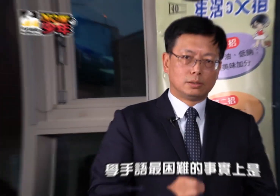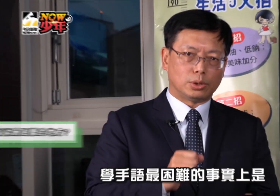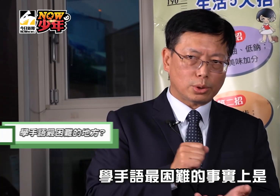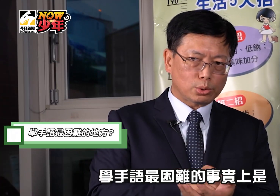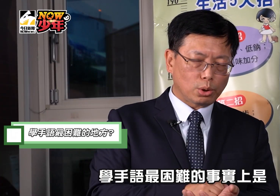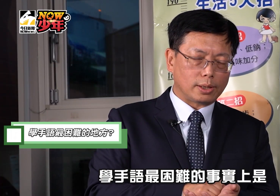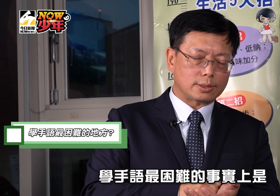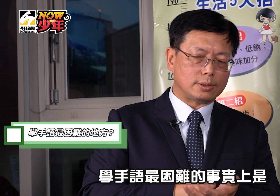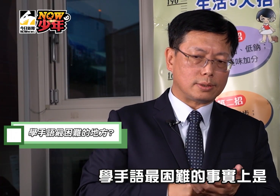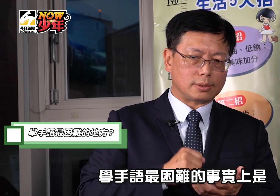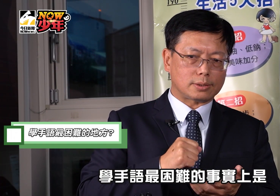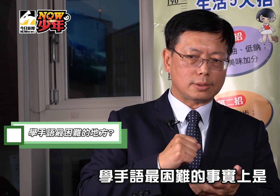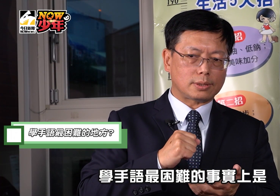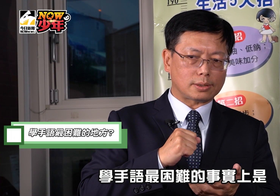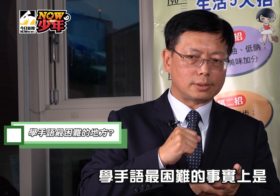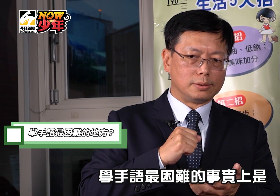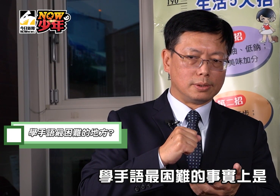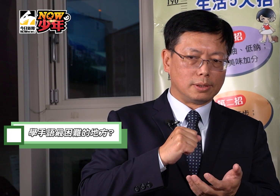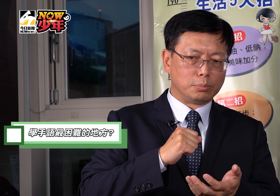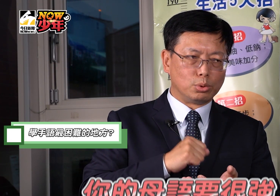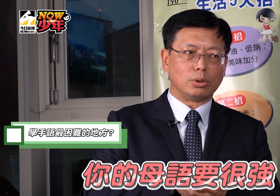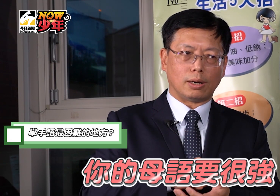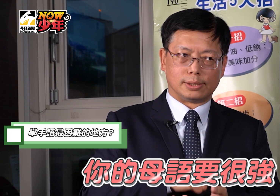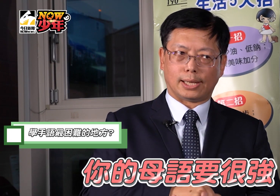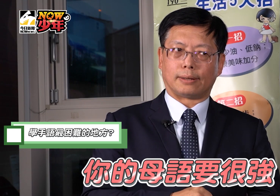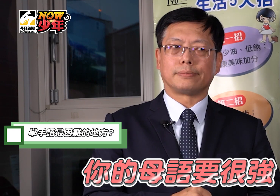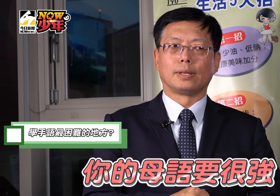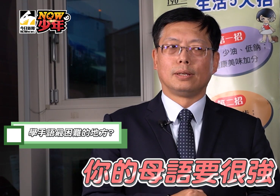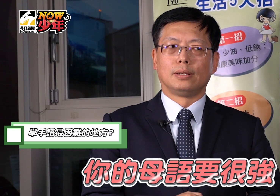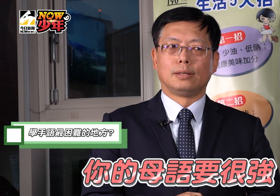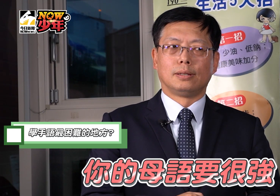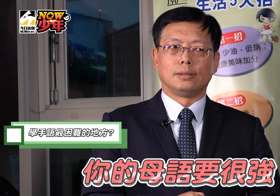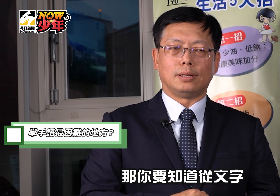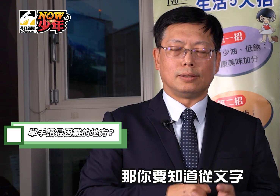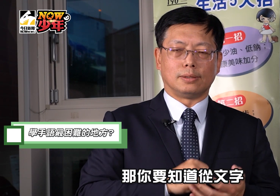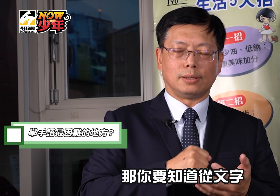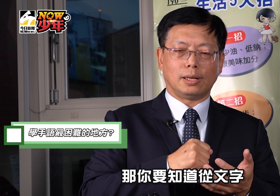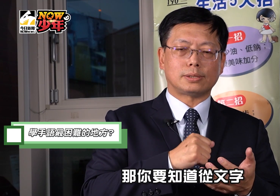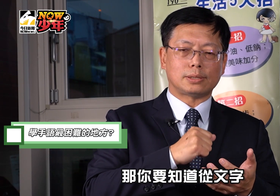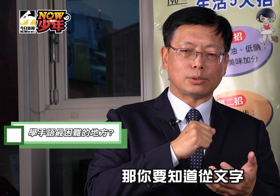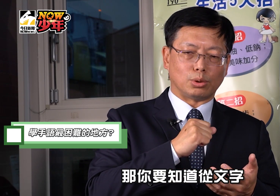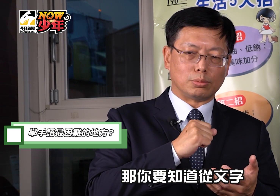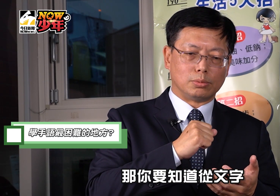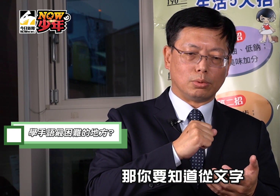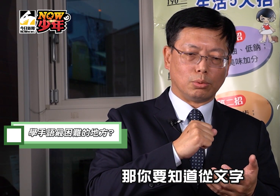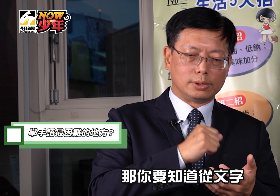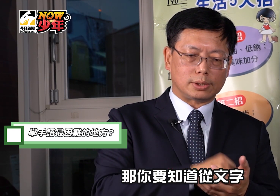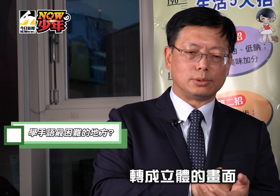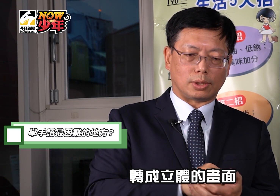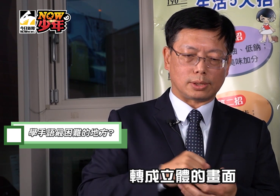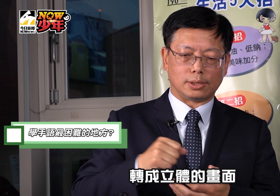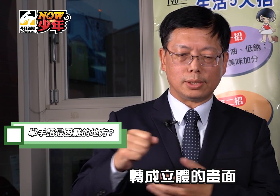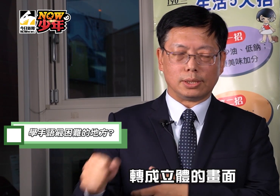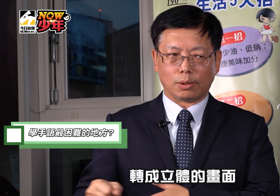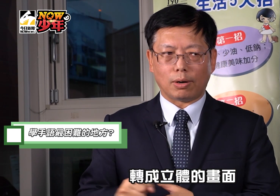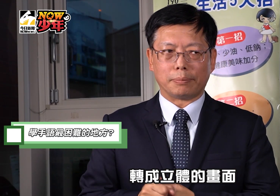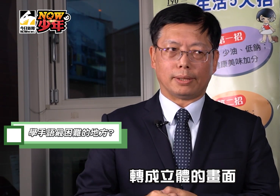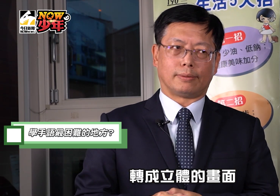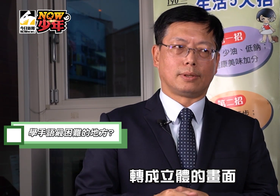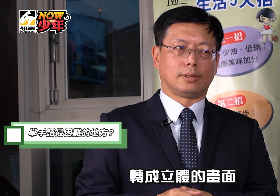学手语最困难的是，事实上是你的母语要很强，那你要知道从文字转成立体的画面，